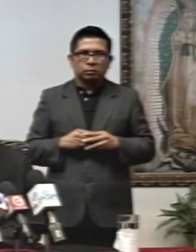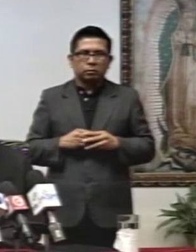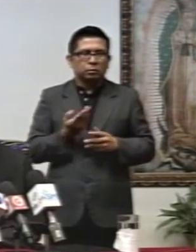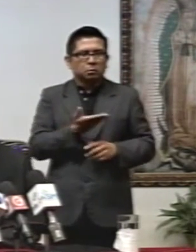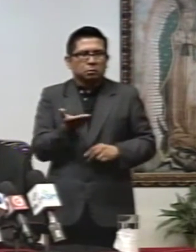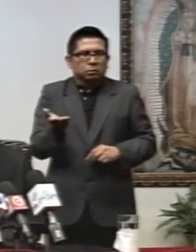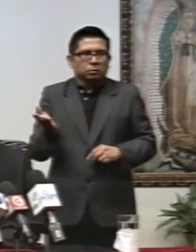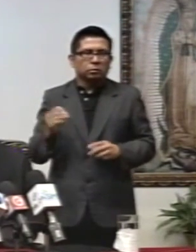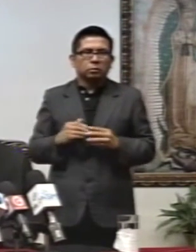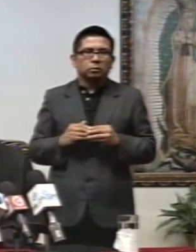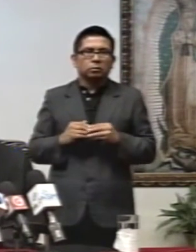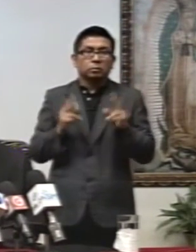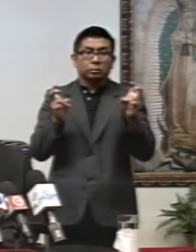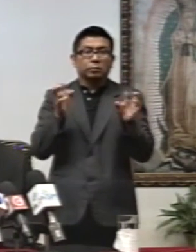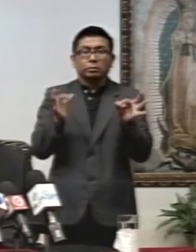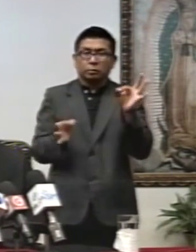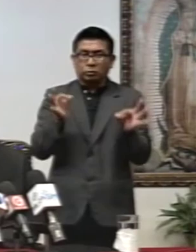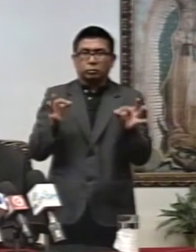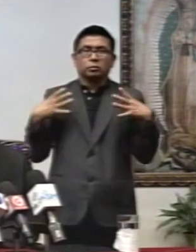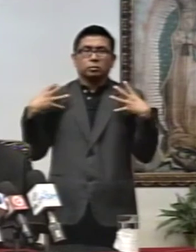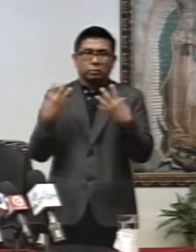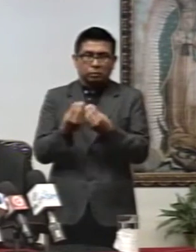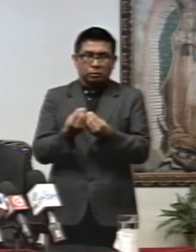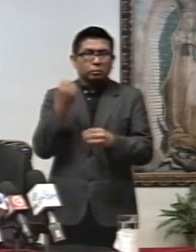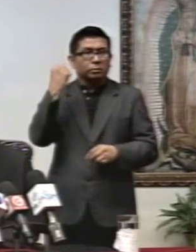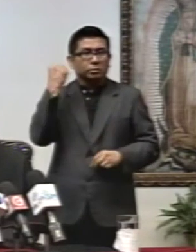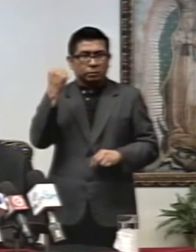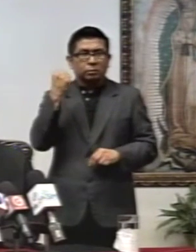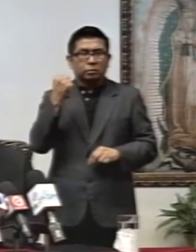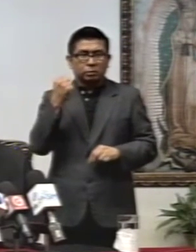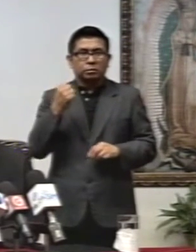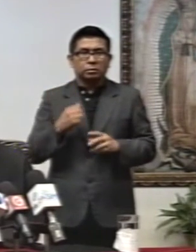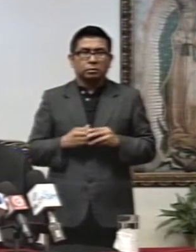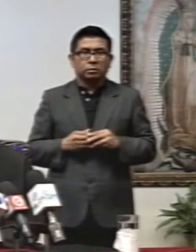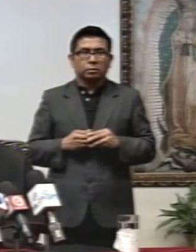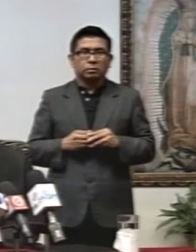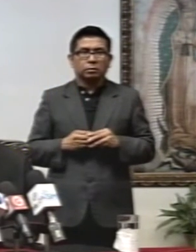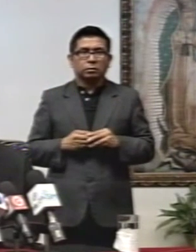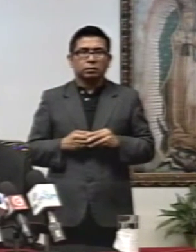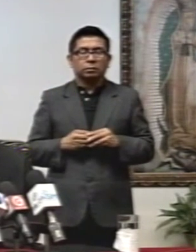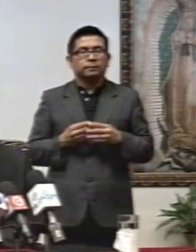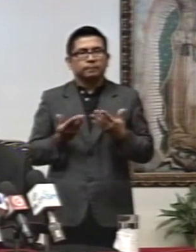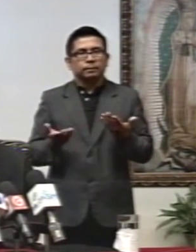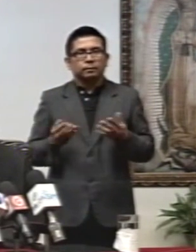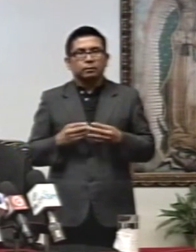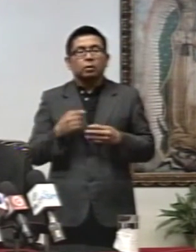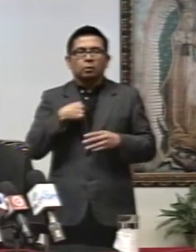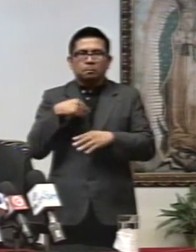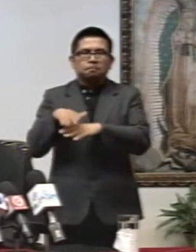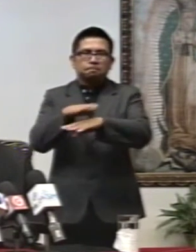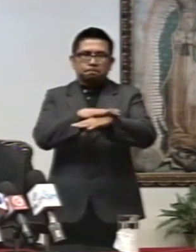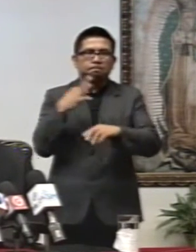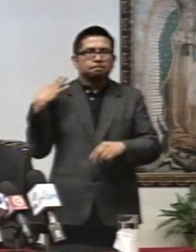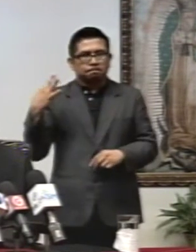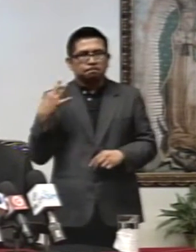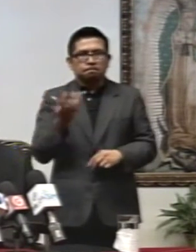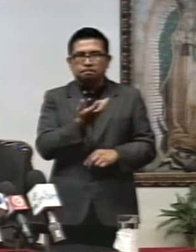etcétera. El tema de la justicia social está empeñado en esto. Entonces, yo invitaría a una visión un poco más